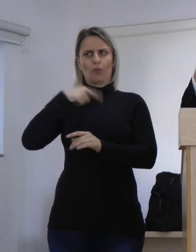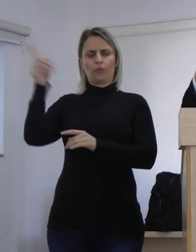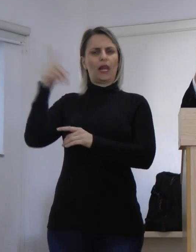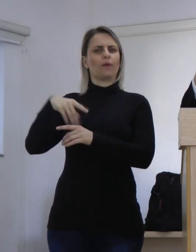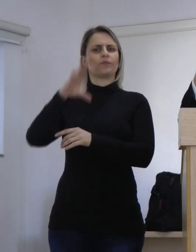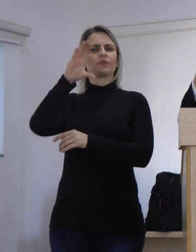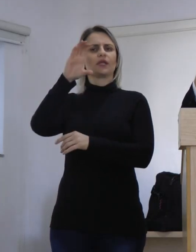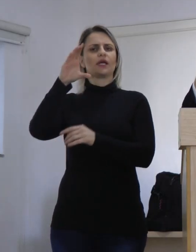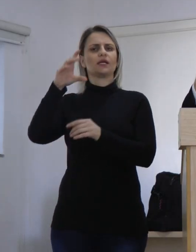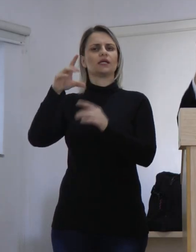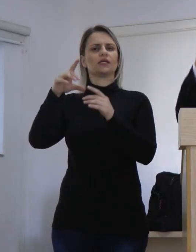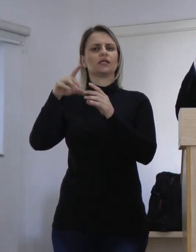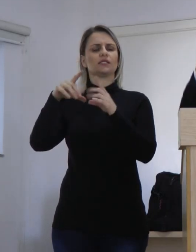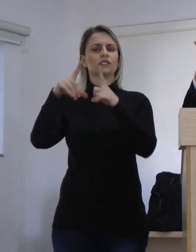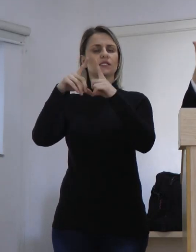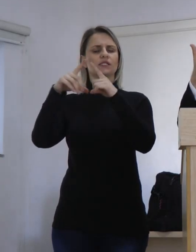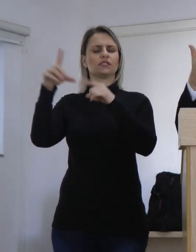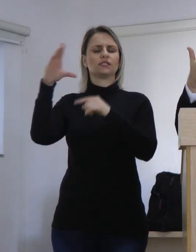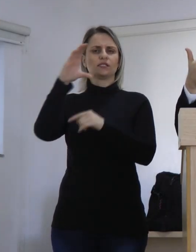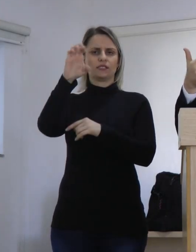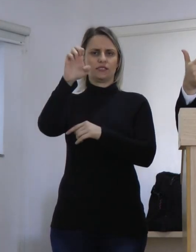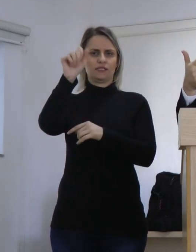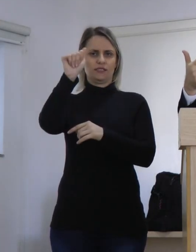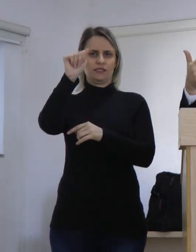Farinha, rapadura,